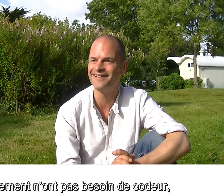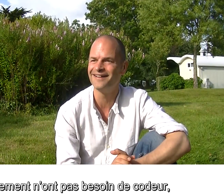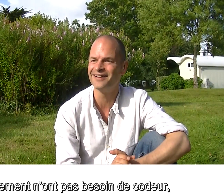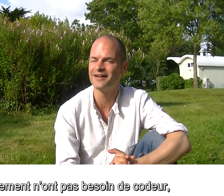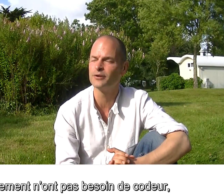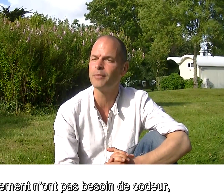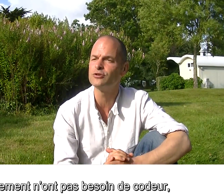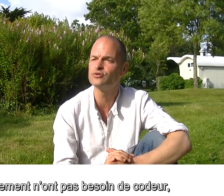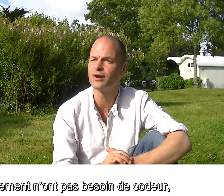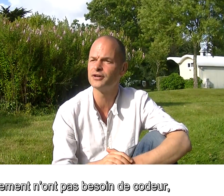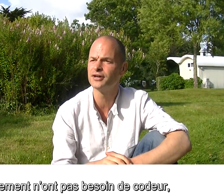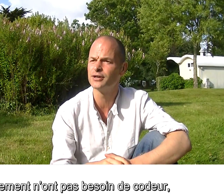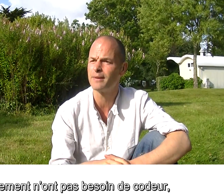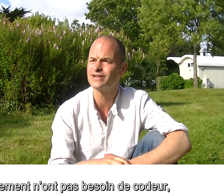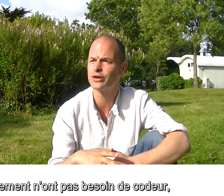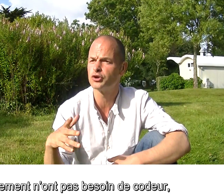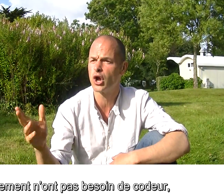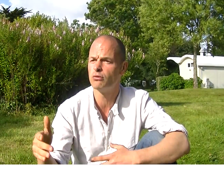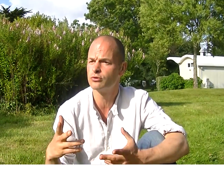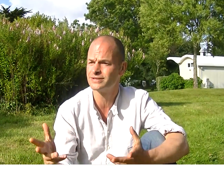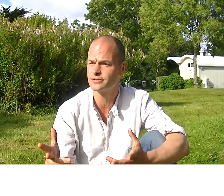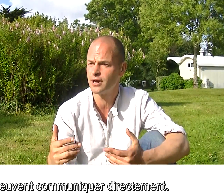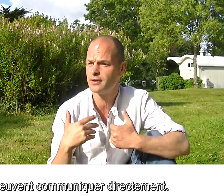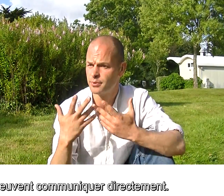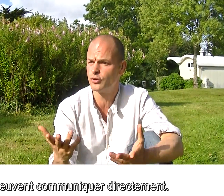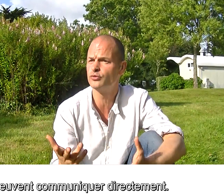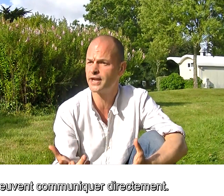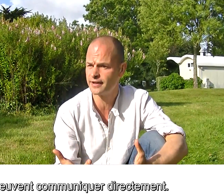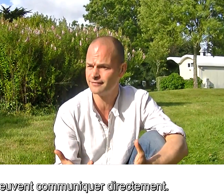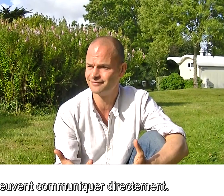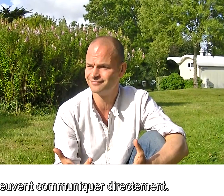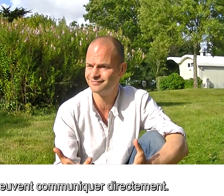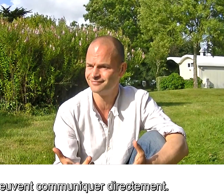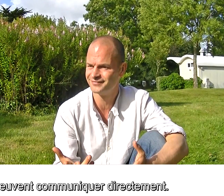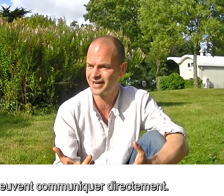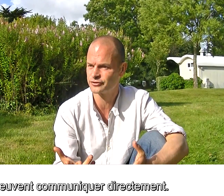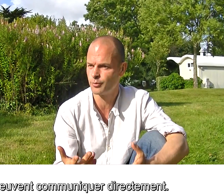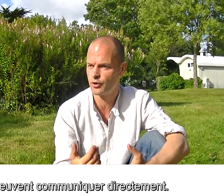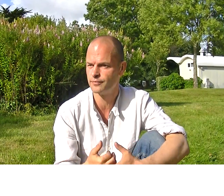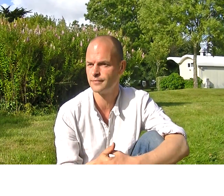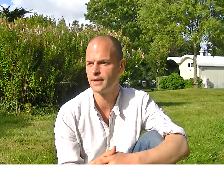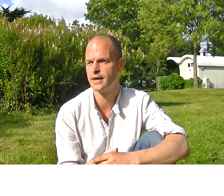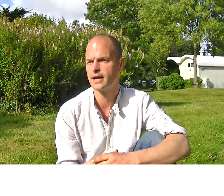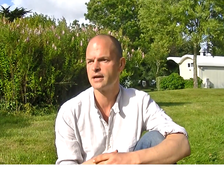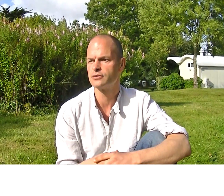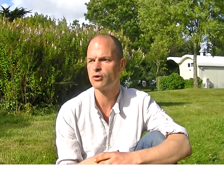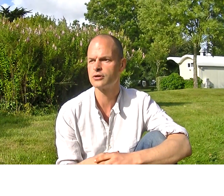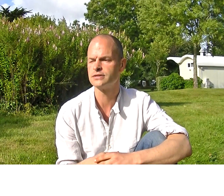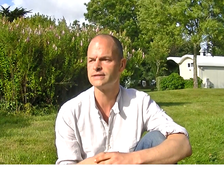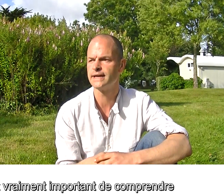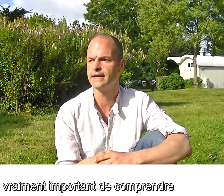ils n pas besoin d'un codeur ou quoi que ce soit, ils peuvent communiquer directement. Donc c'est